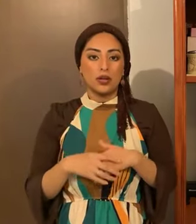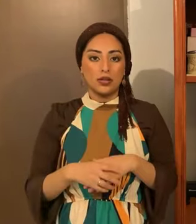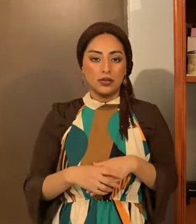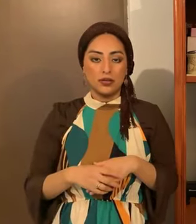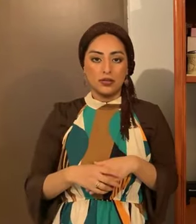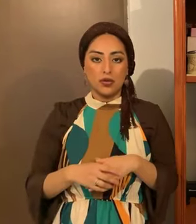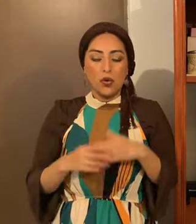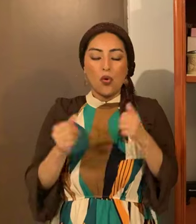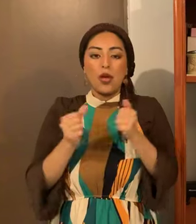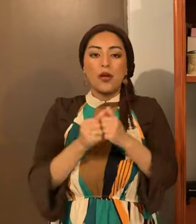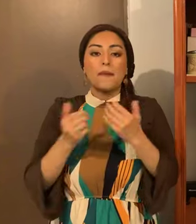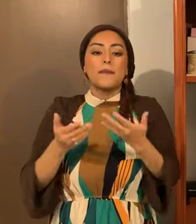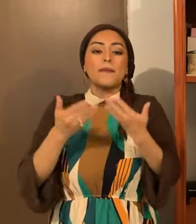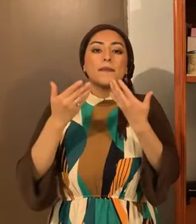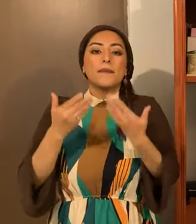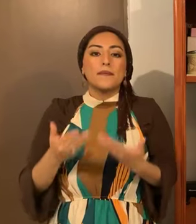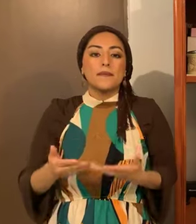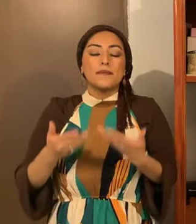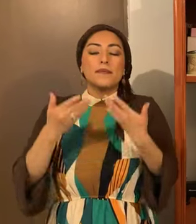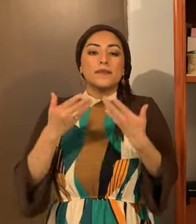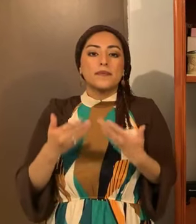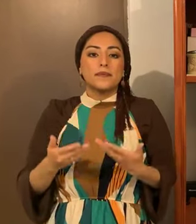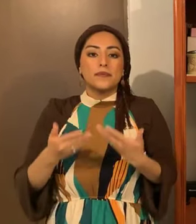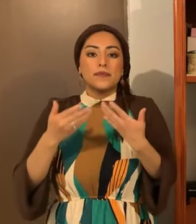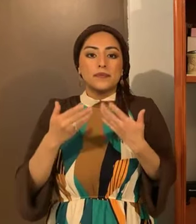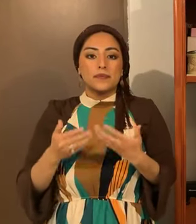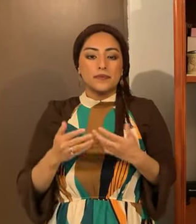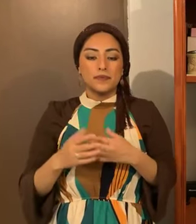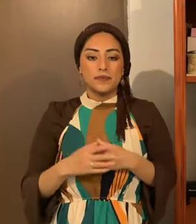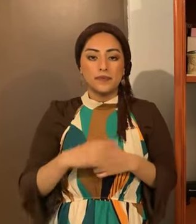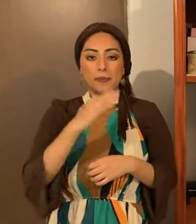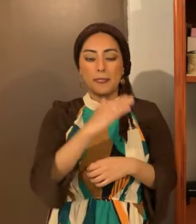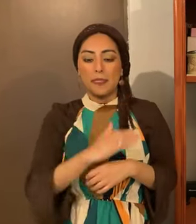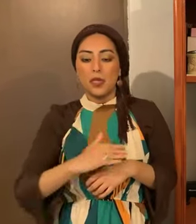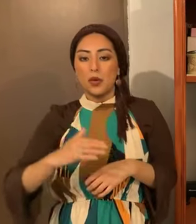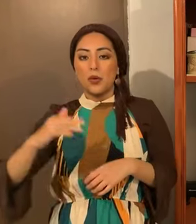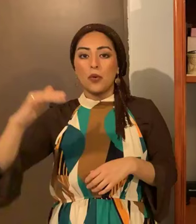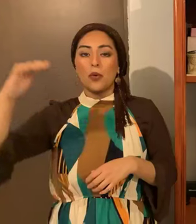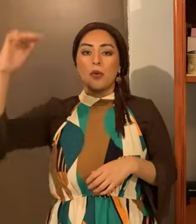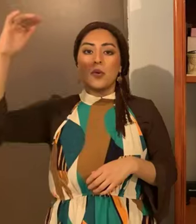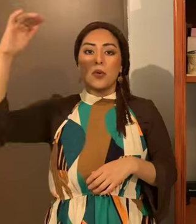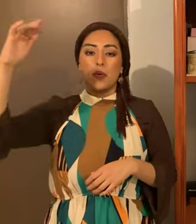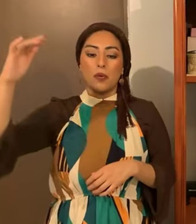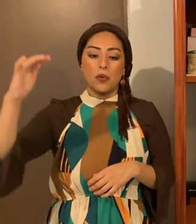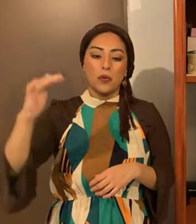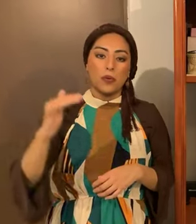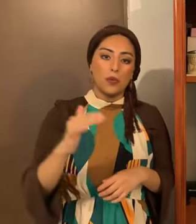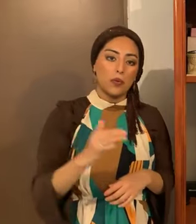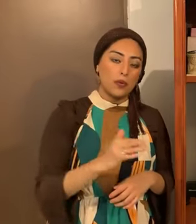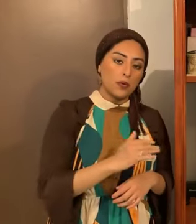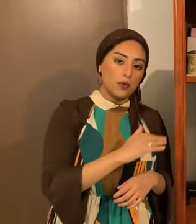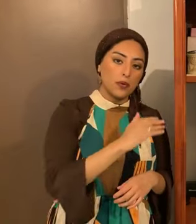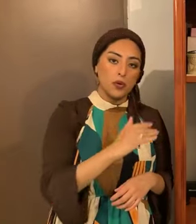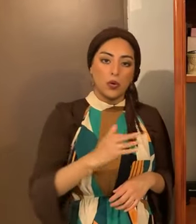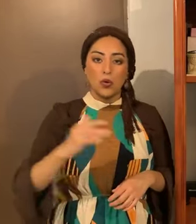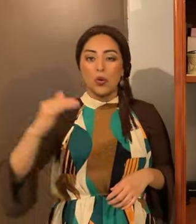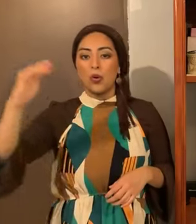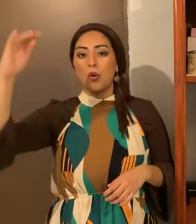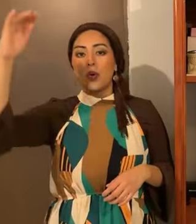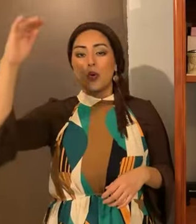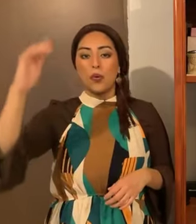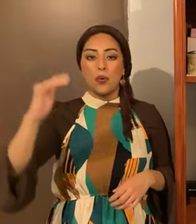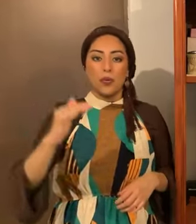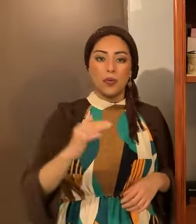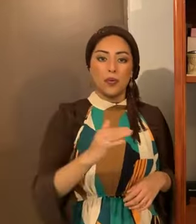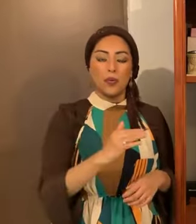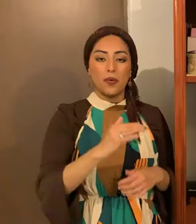las respiraciones, melodías descendentes, melodías que suben, que ascienden, que descienden.